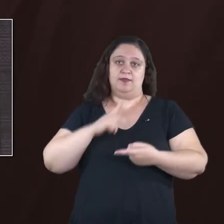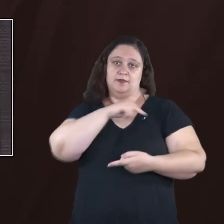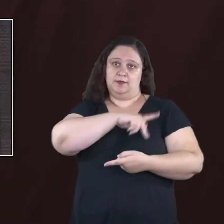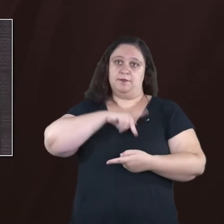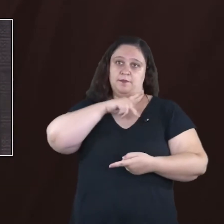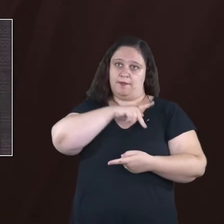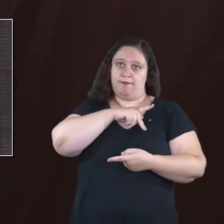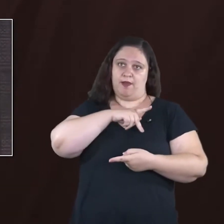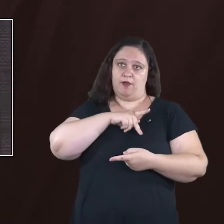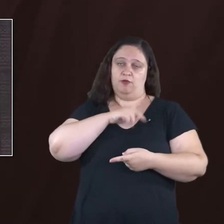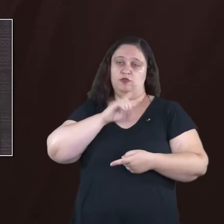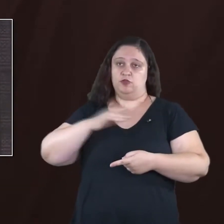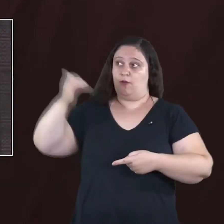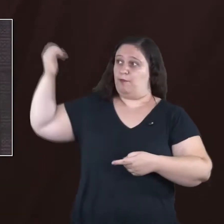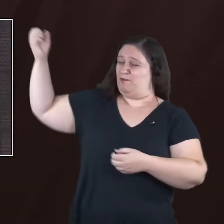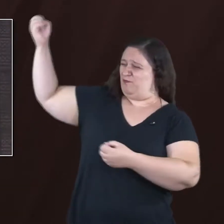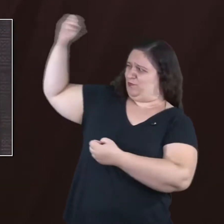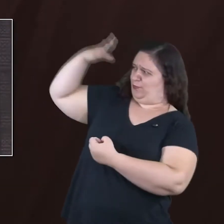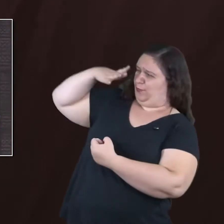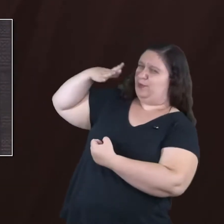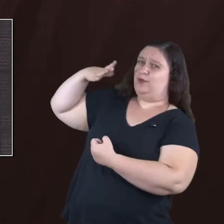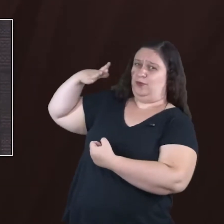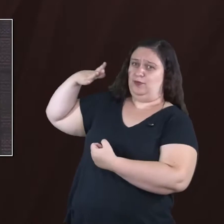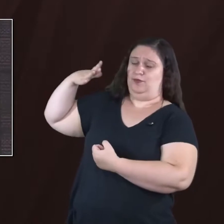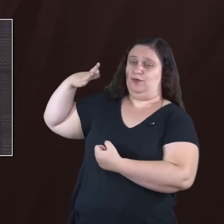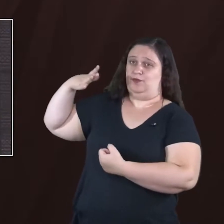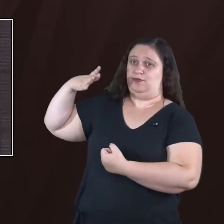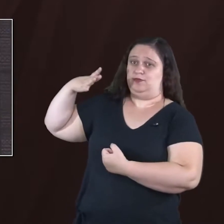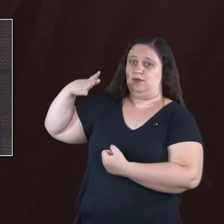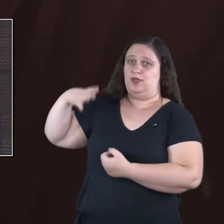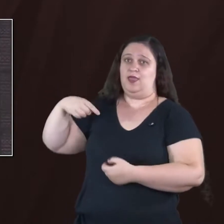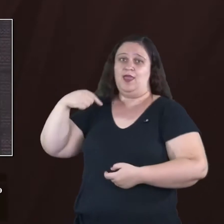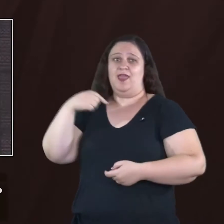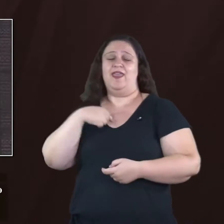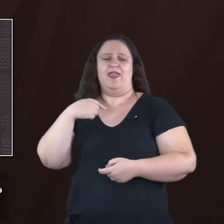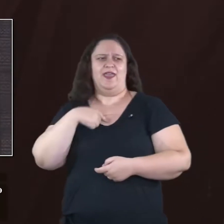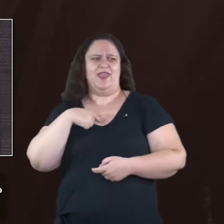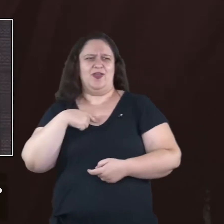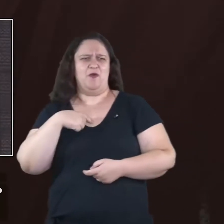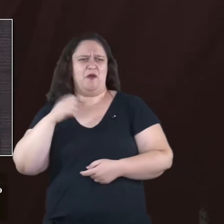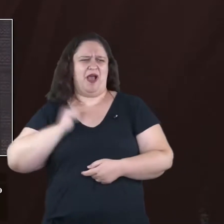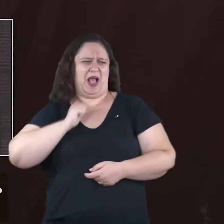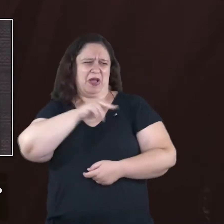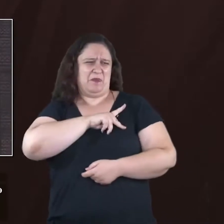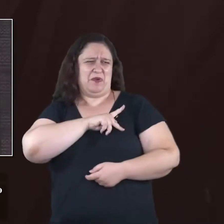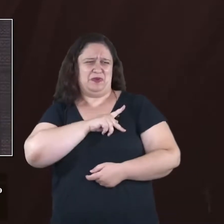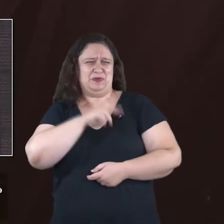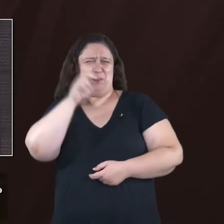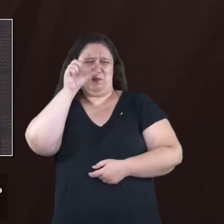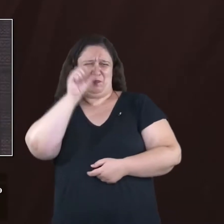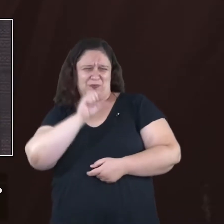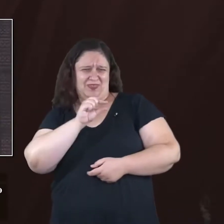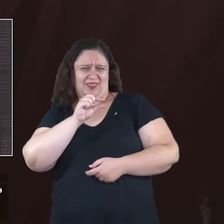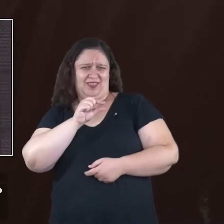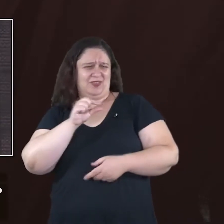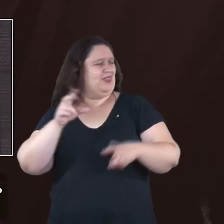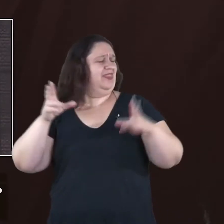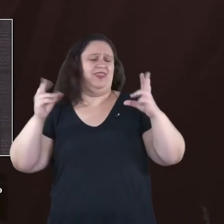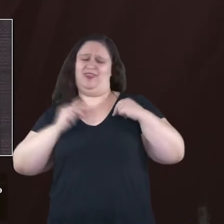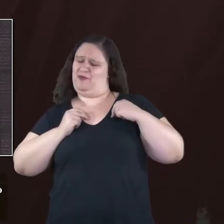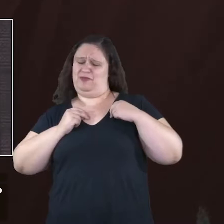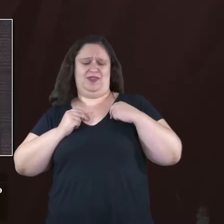continua aparecendo a ele. Porque eu sou menor dos apóstolos, que mesmo não sou digno de ser chamado apóstolo,